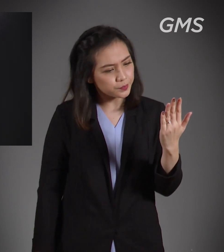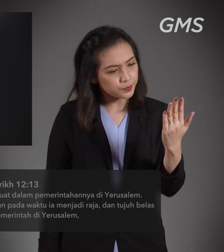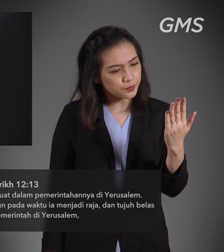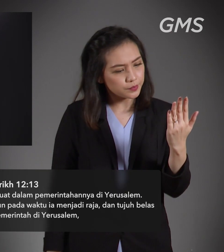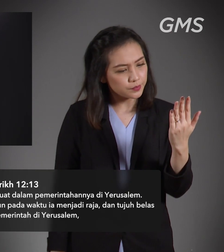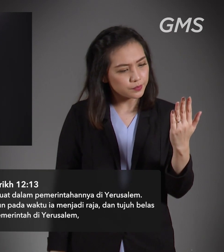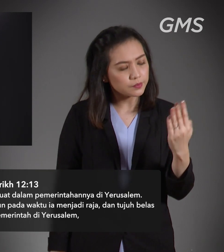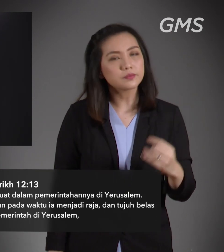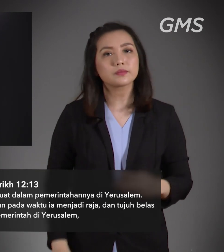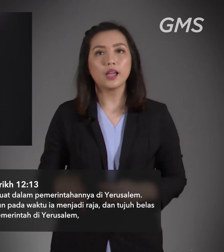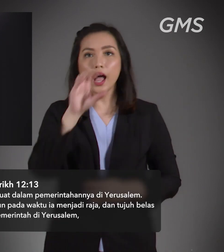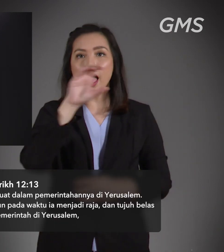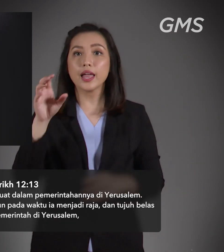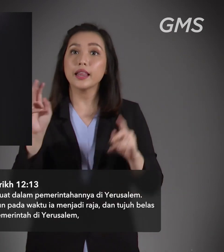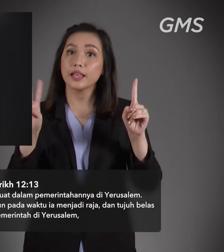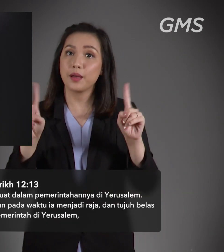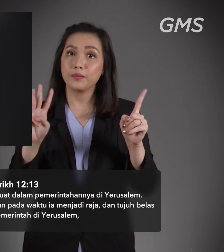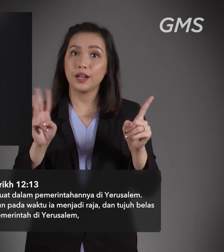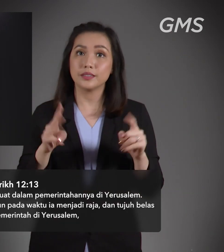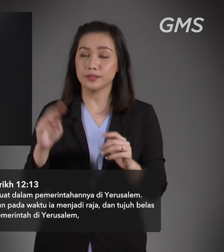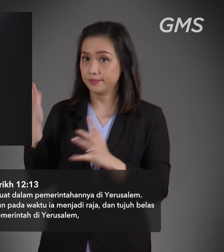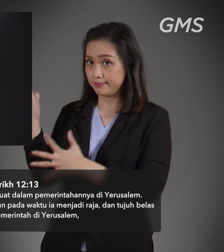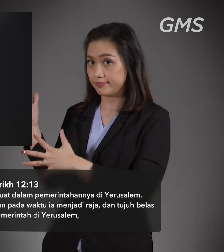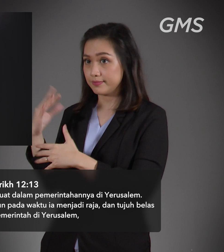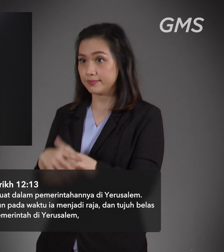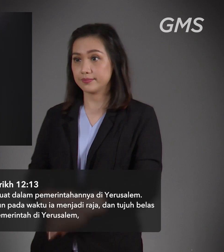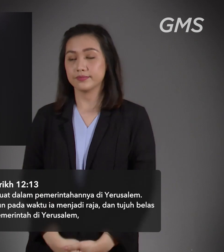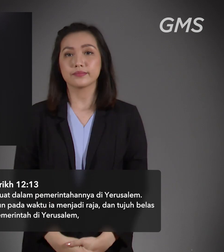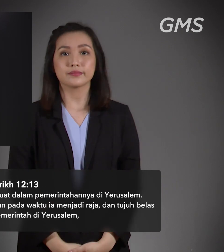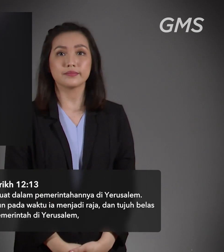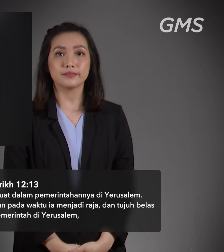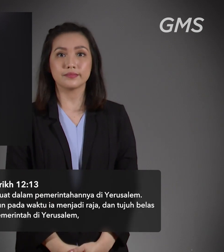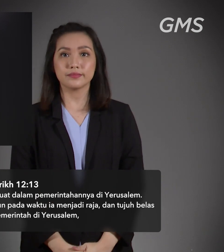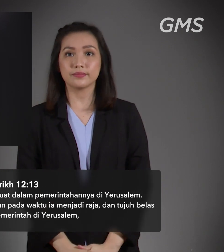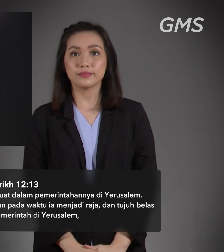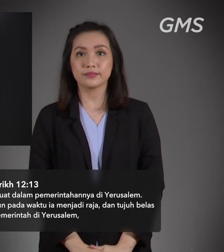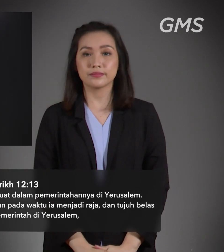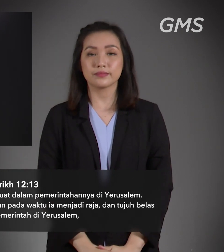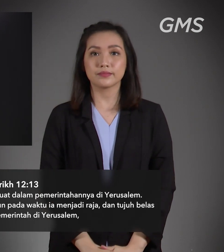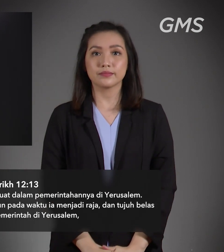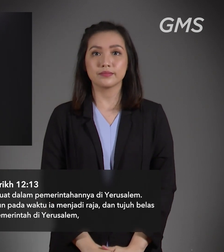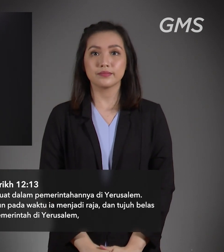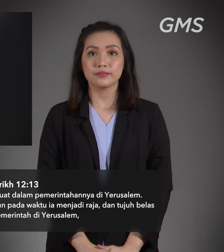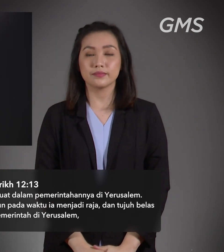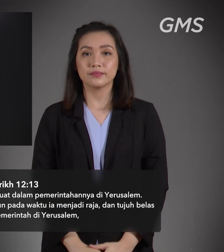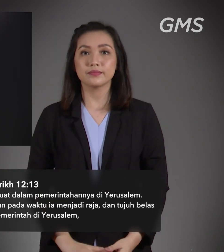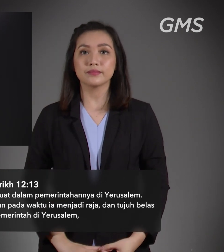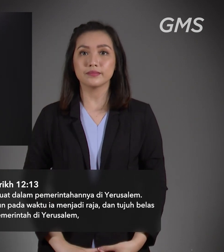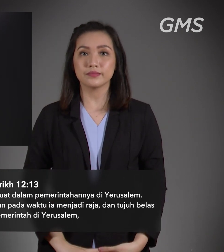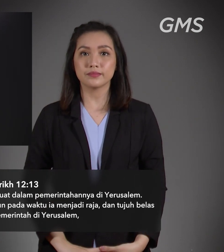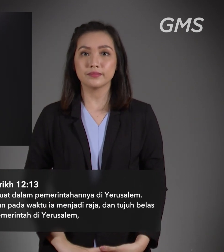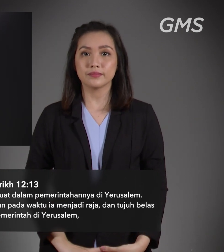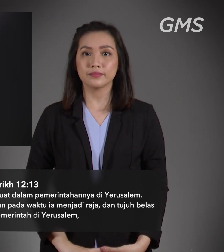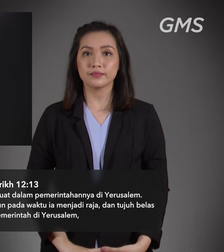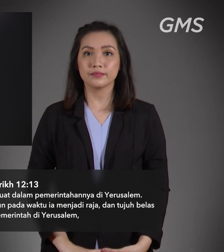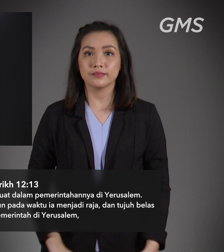yang ke-13. Raja Rehabeam menunjukkan dirinya kuat dalam pemerintahannya di Yerusalem. Rehabeam berumur 41 tahun